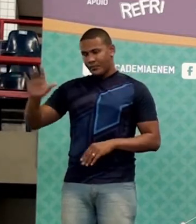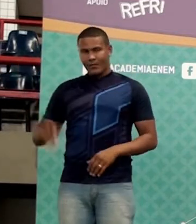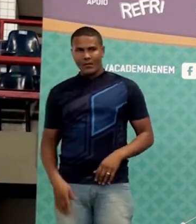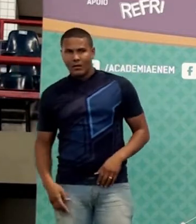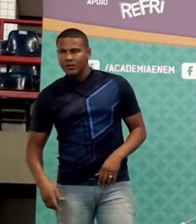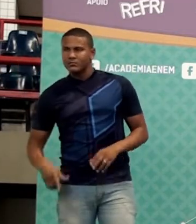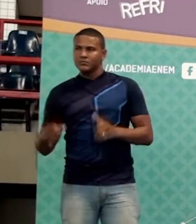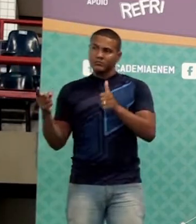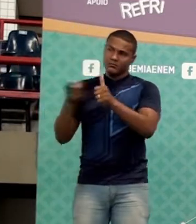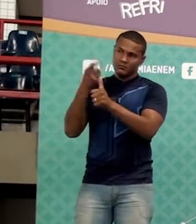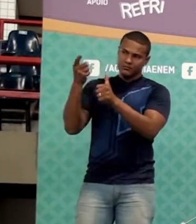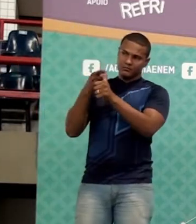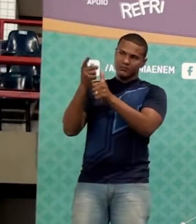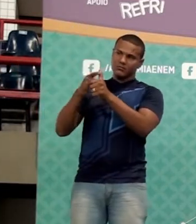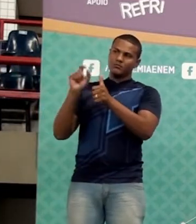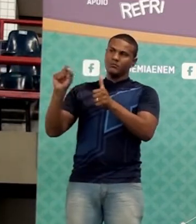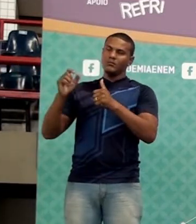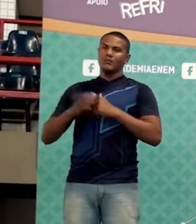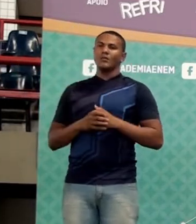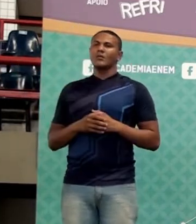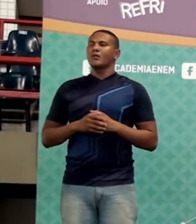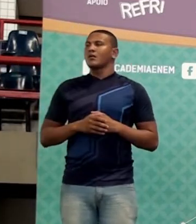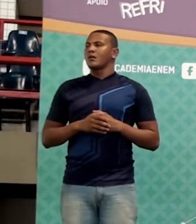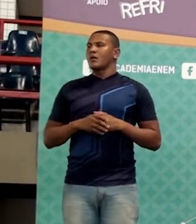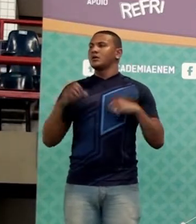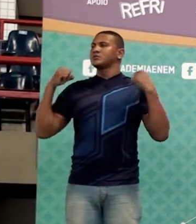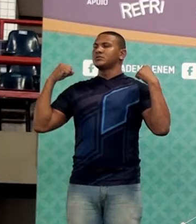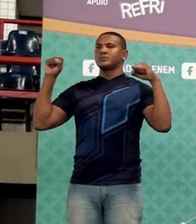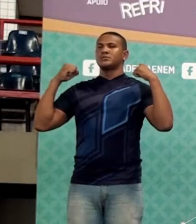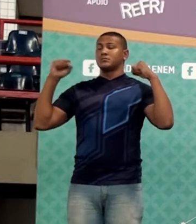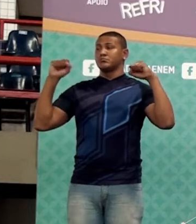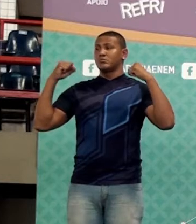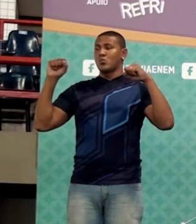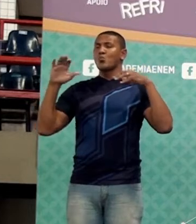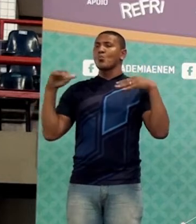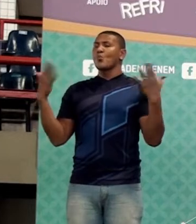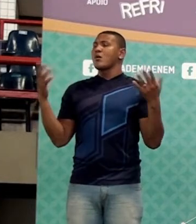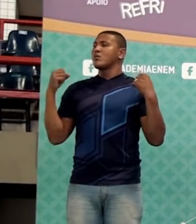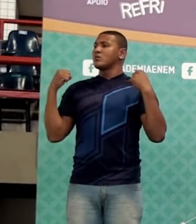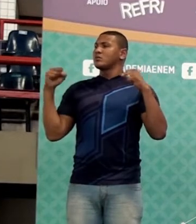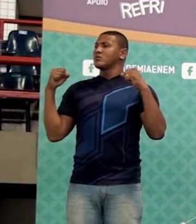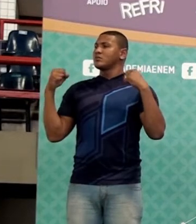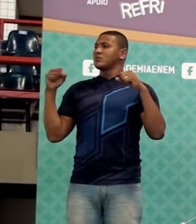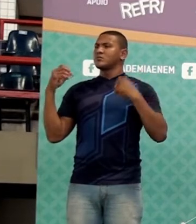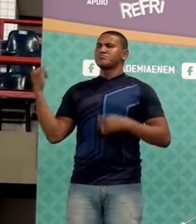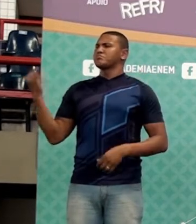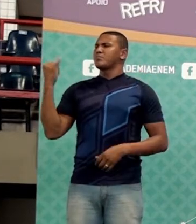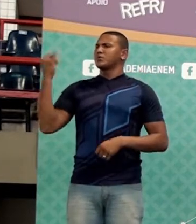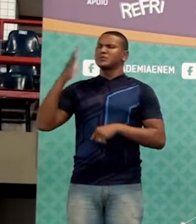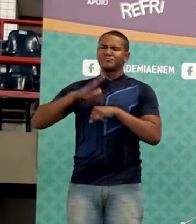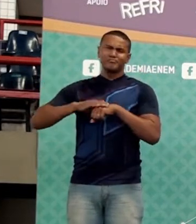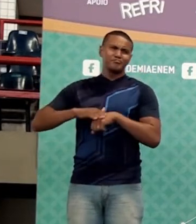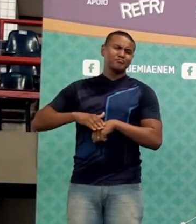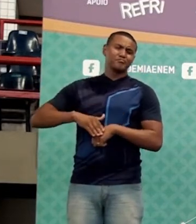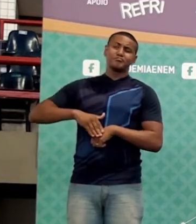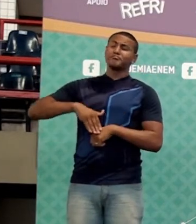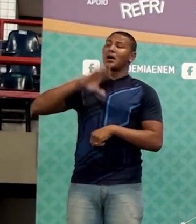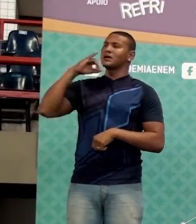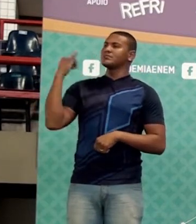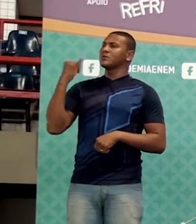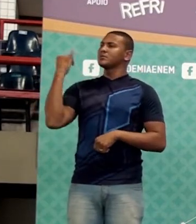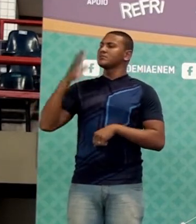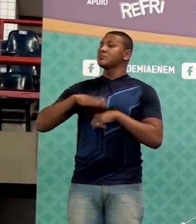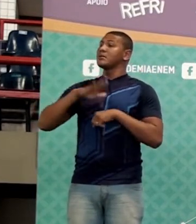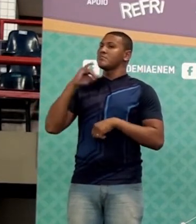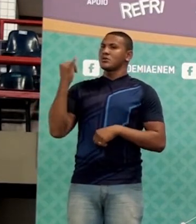coisa, qual é a atividade física mais importante para a gente, assim, mais frequente no nosso dia?